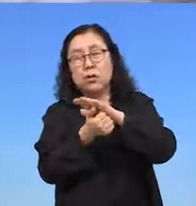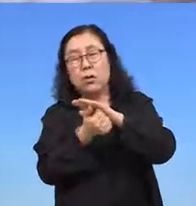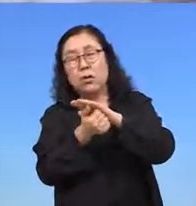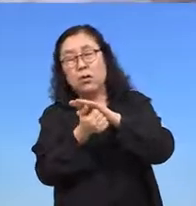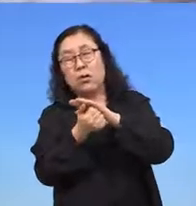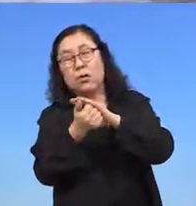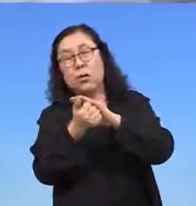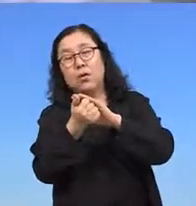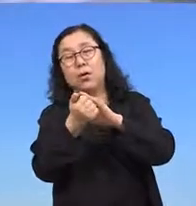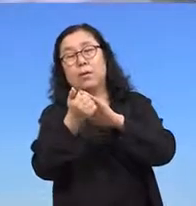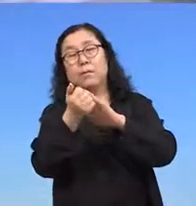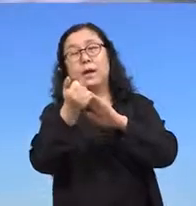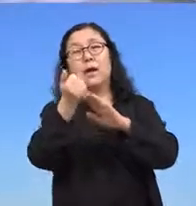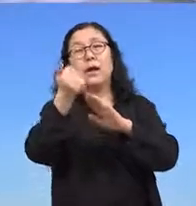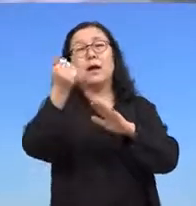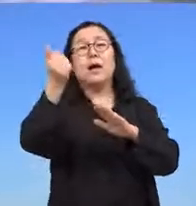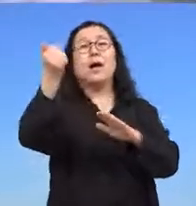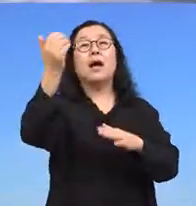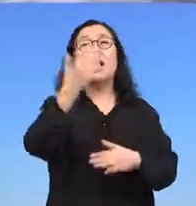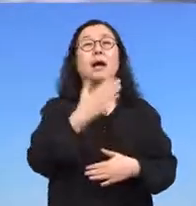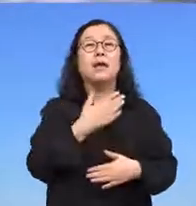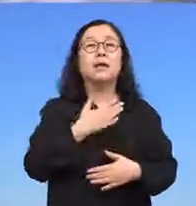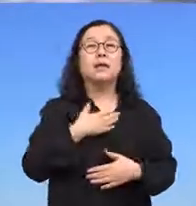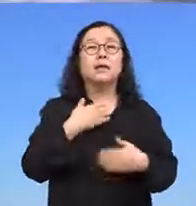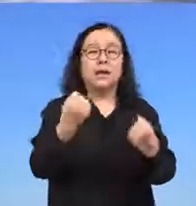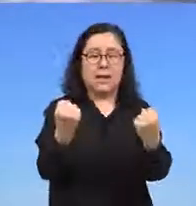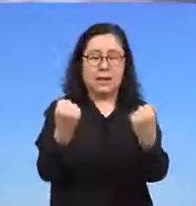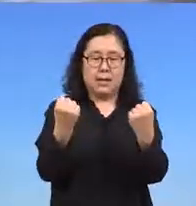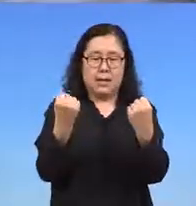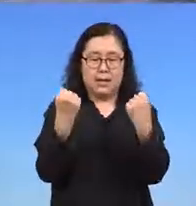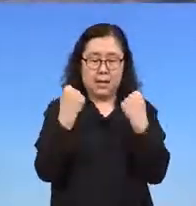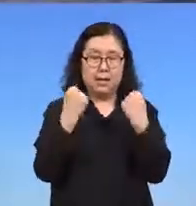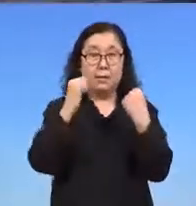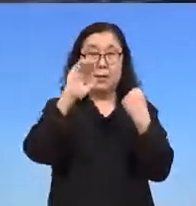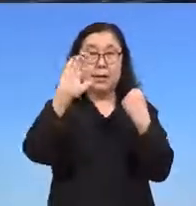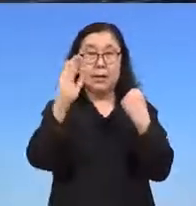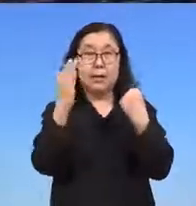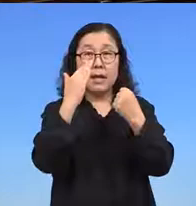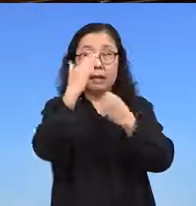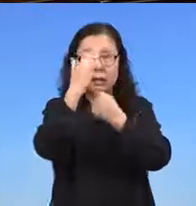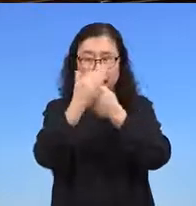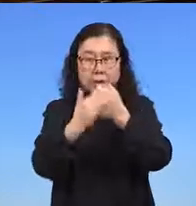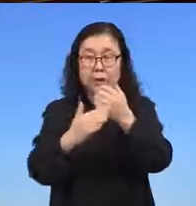주님은 나의 소. 나의 힘이 되신 여호와,